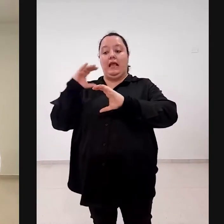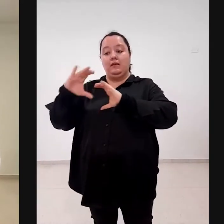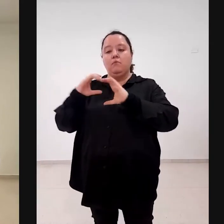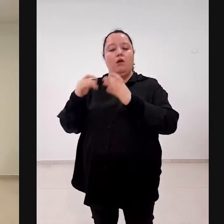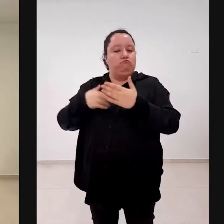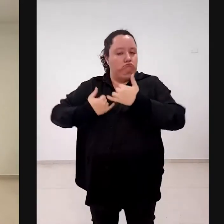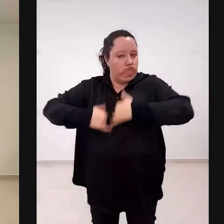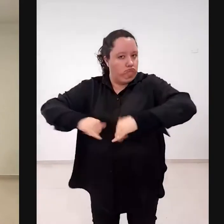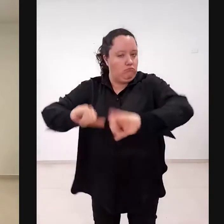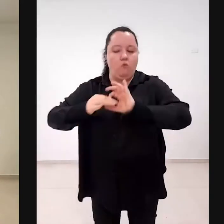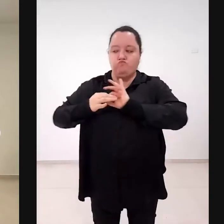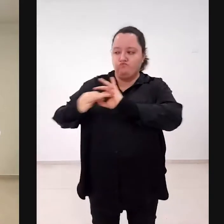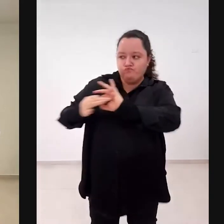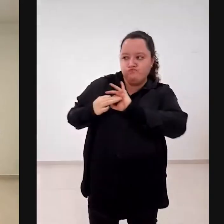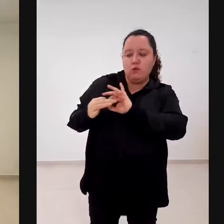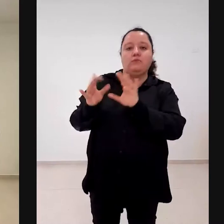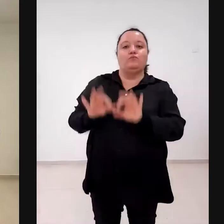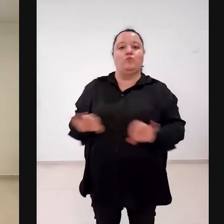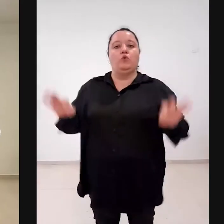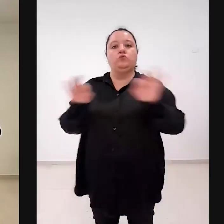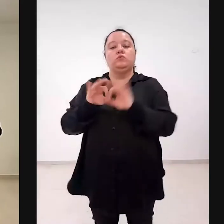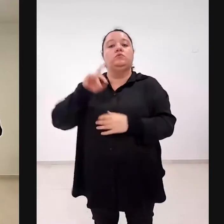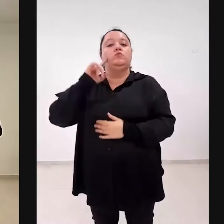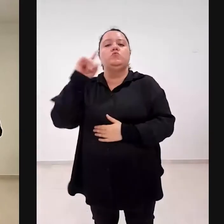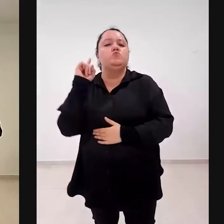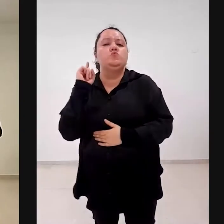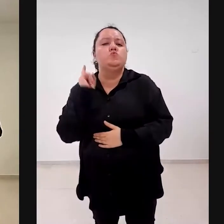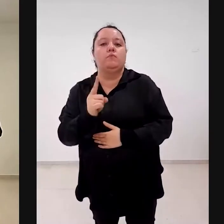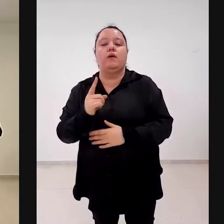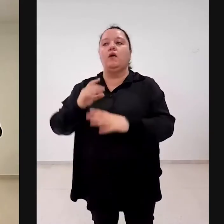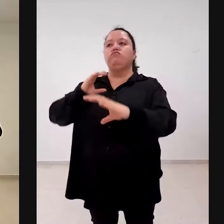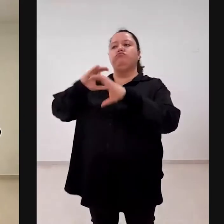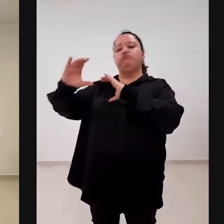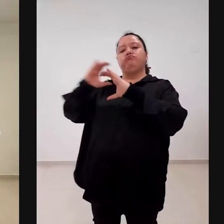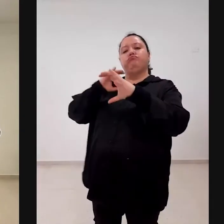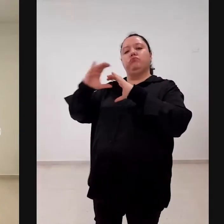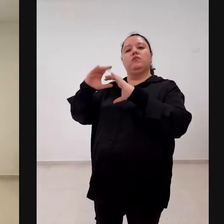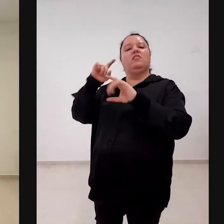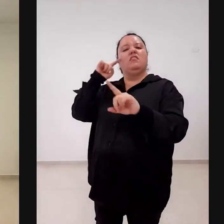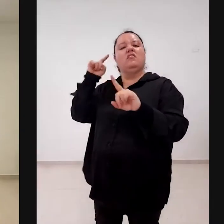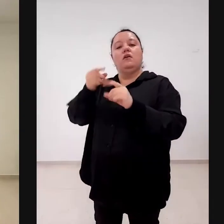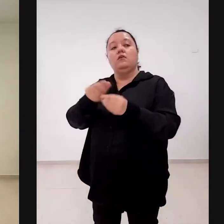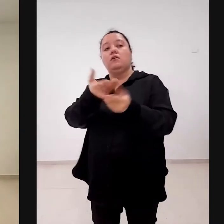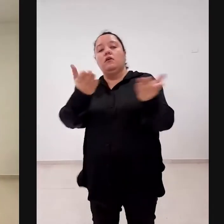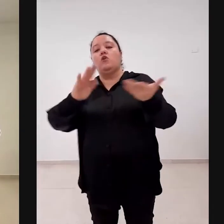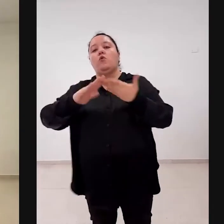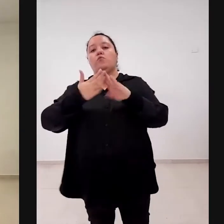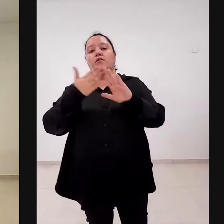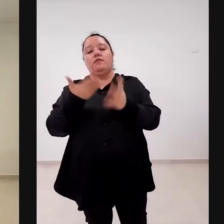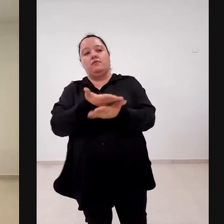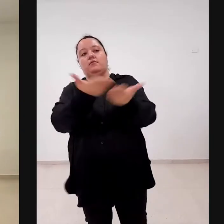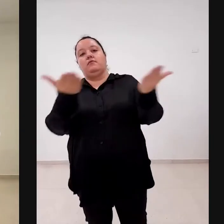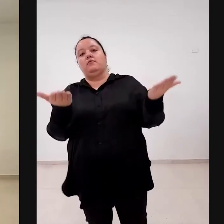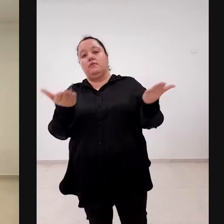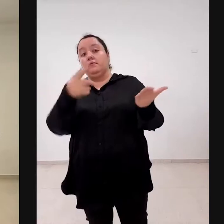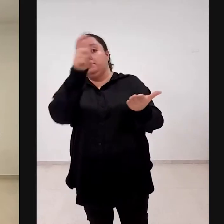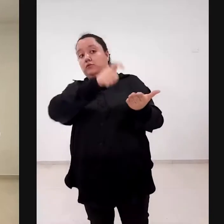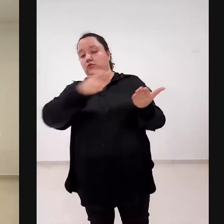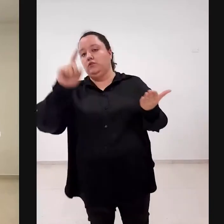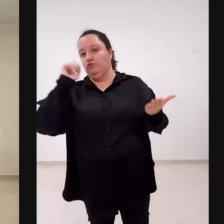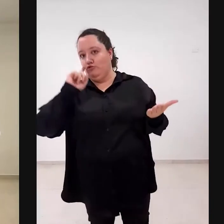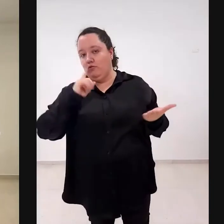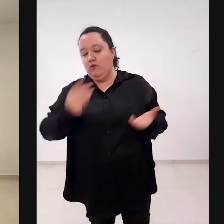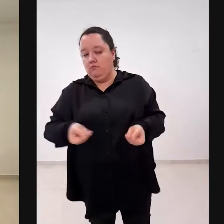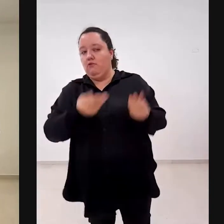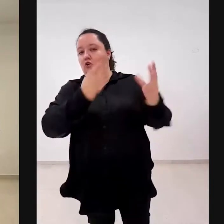analizados porque tenemos que trabajar en la comunicación hacia la comunidad de personas sordas